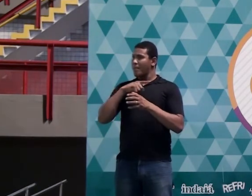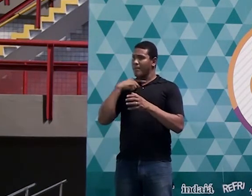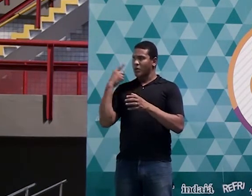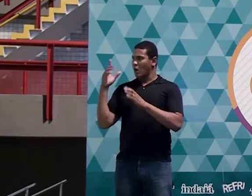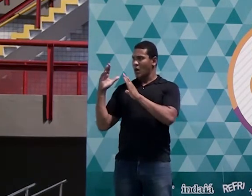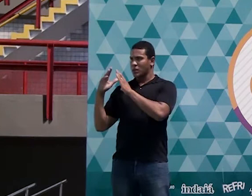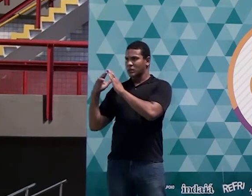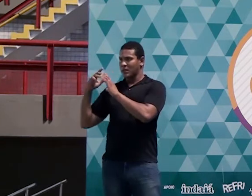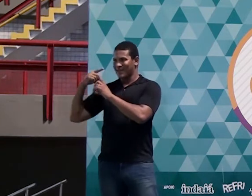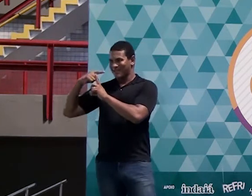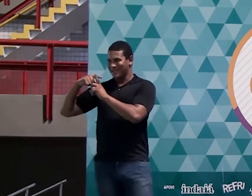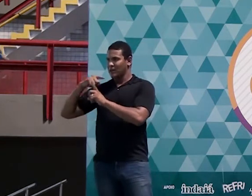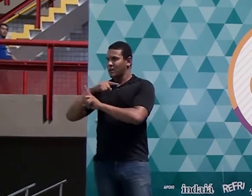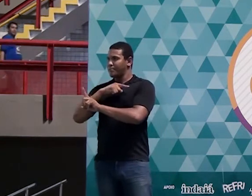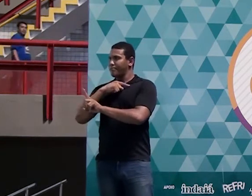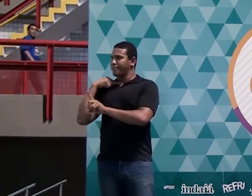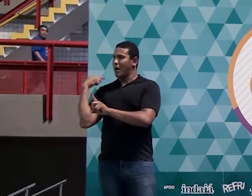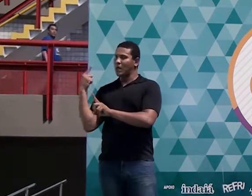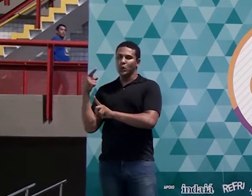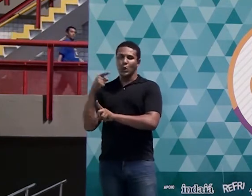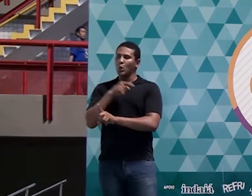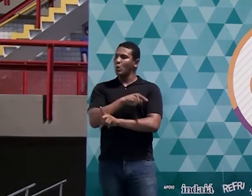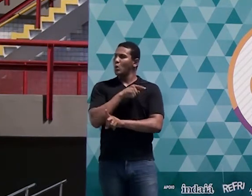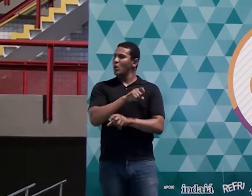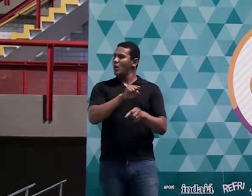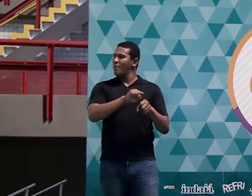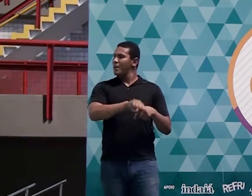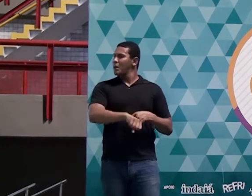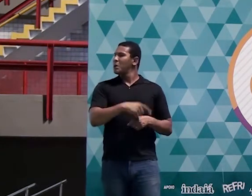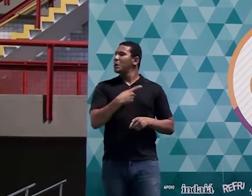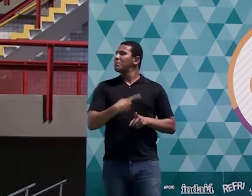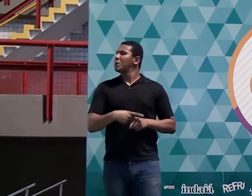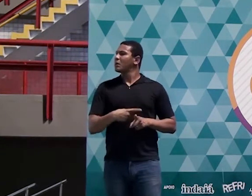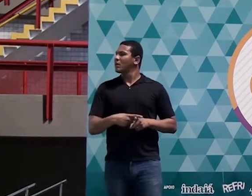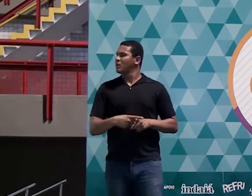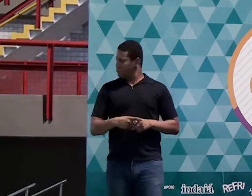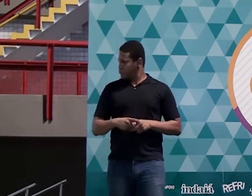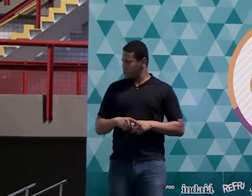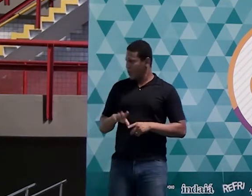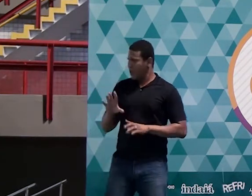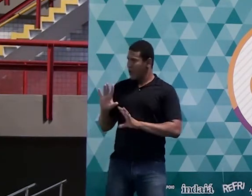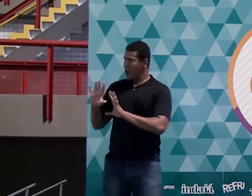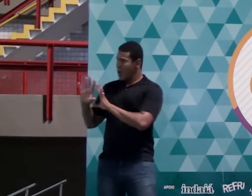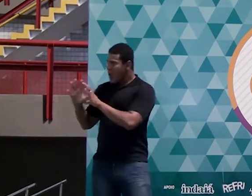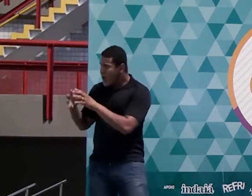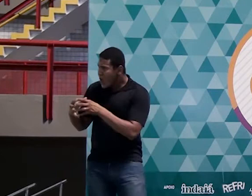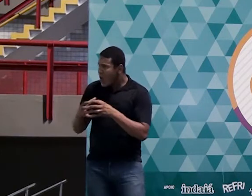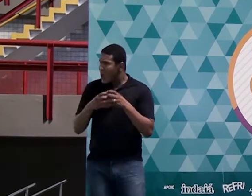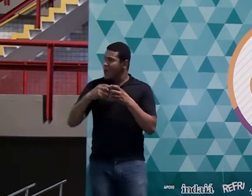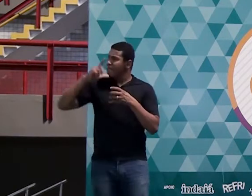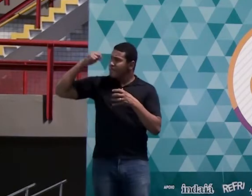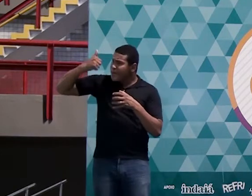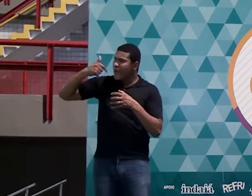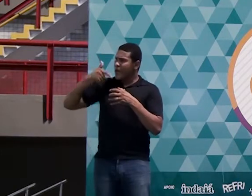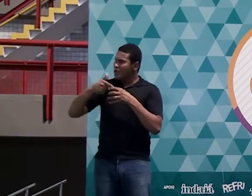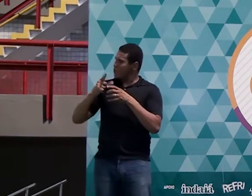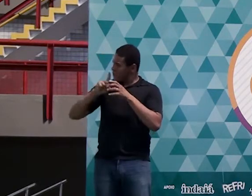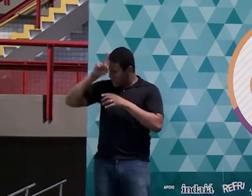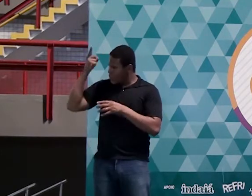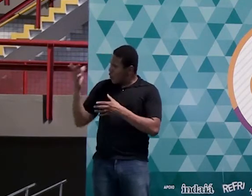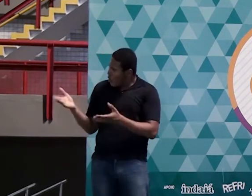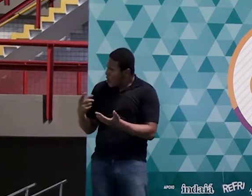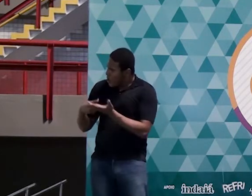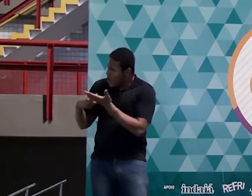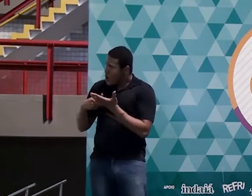mandou matar os templários. Ela criou os templários e depois o rei da França, com apoio